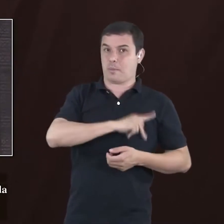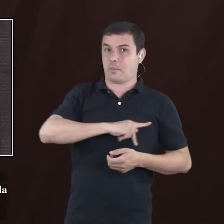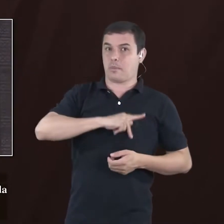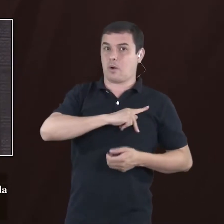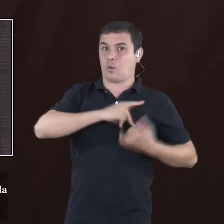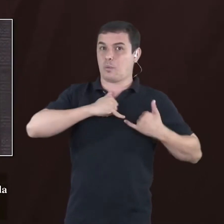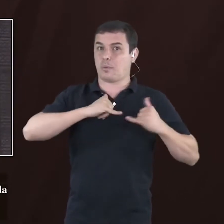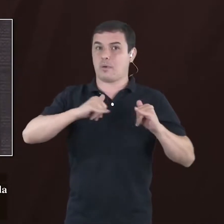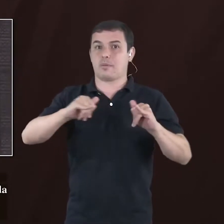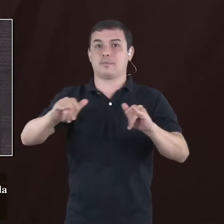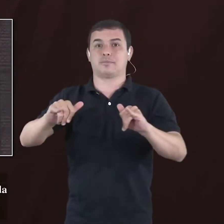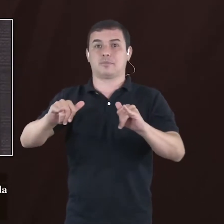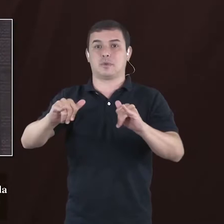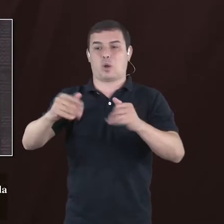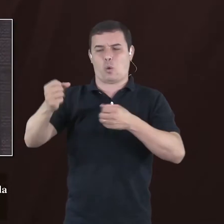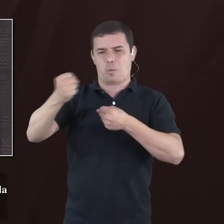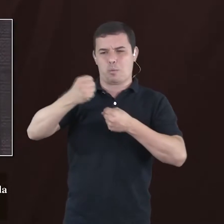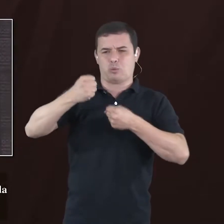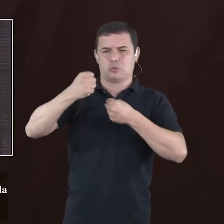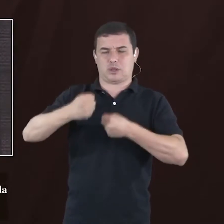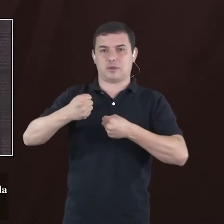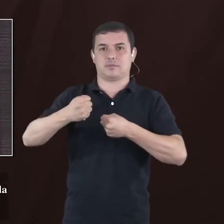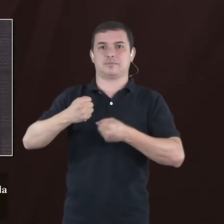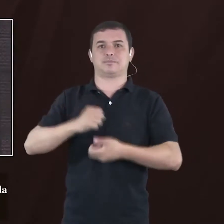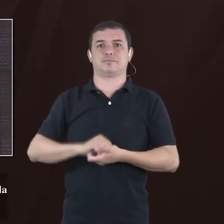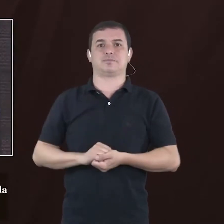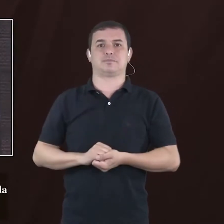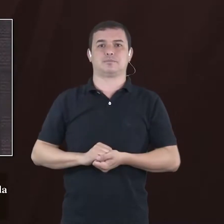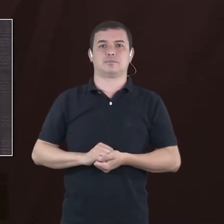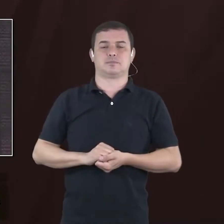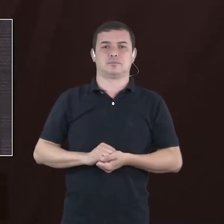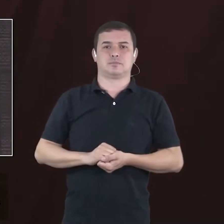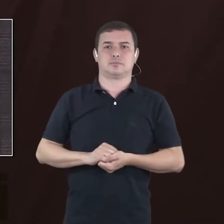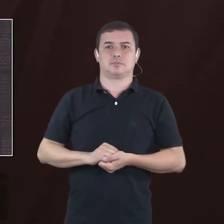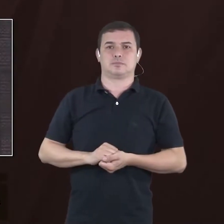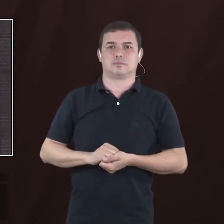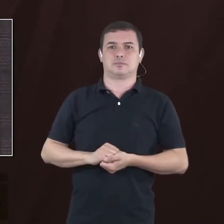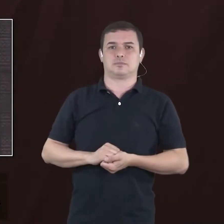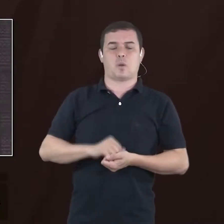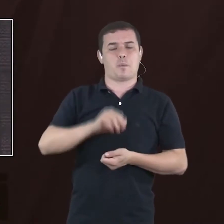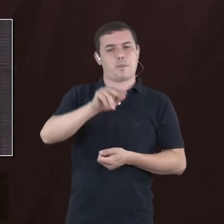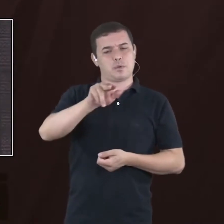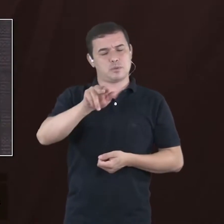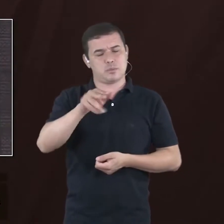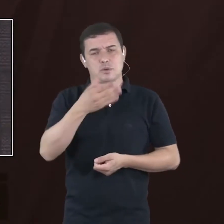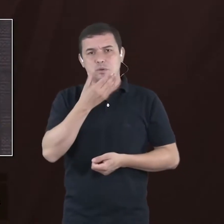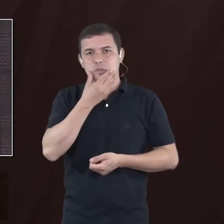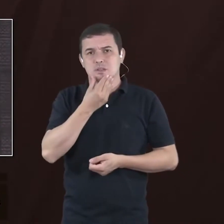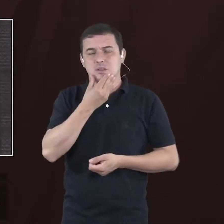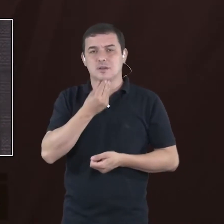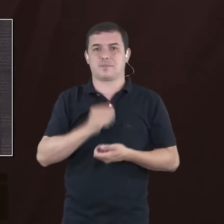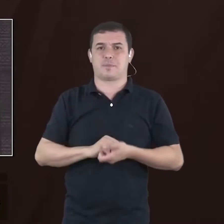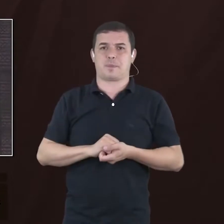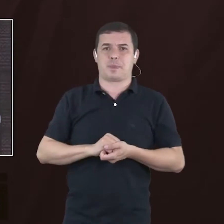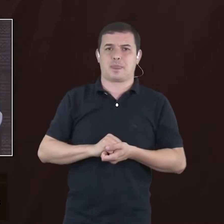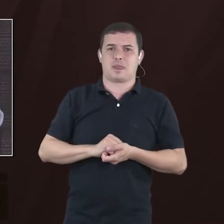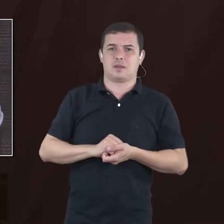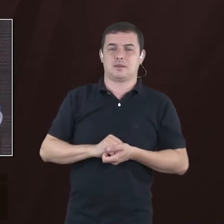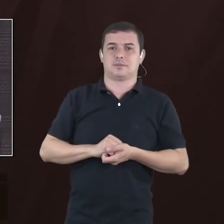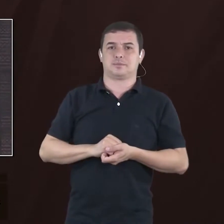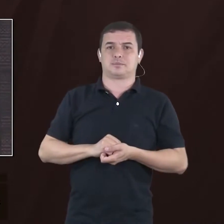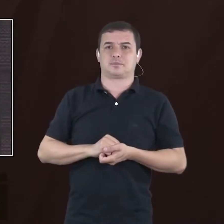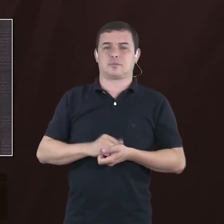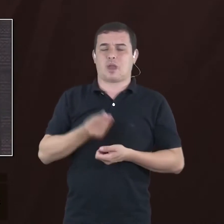operante do seu poder. A mim, o menor de todos os santos, me foi dada esta graça de pregar